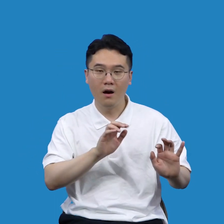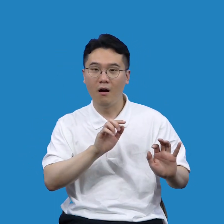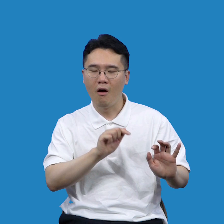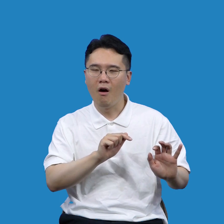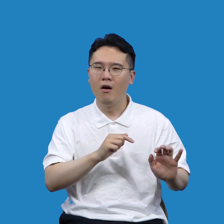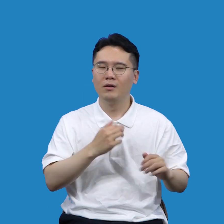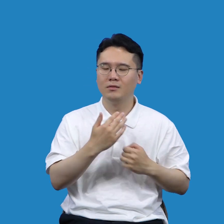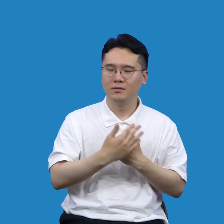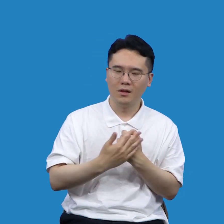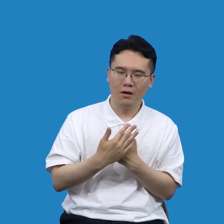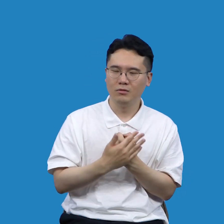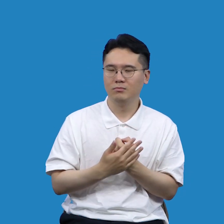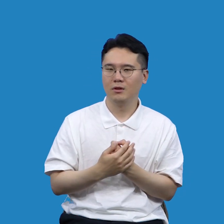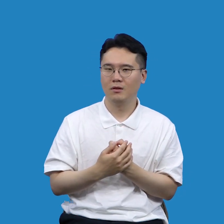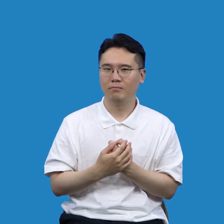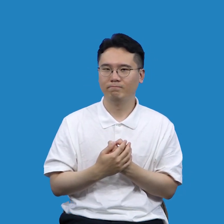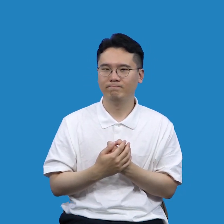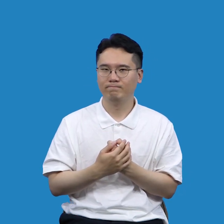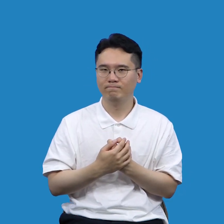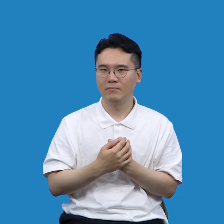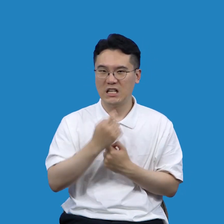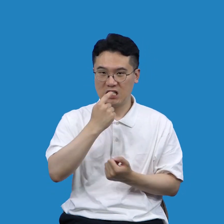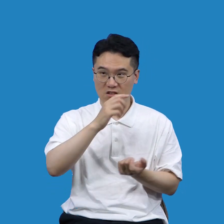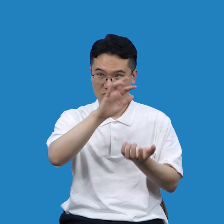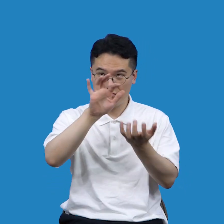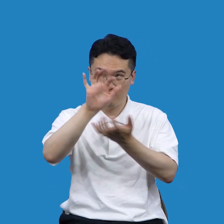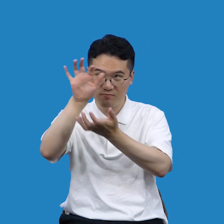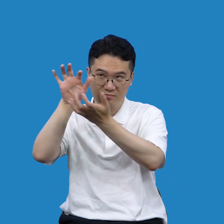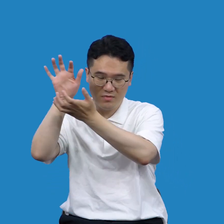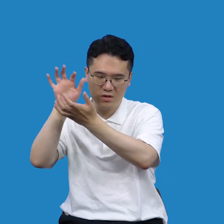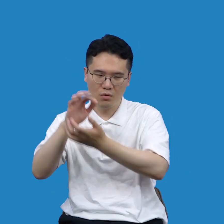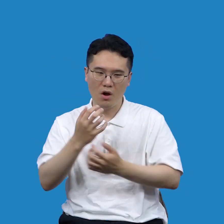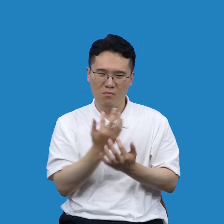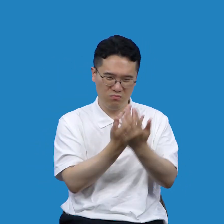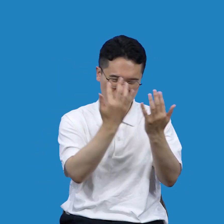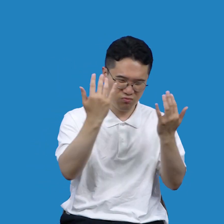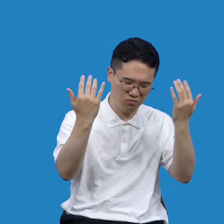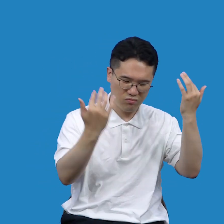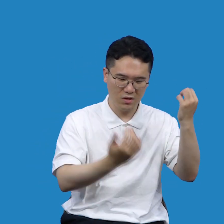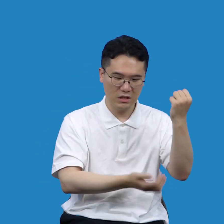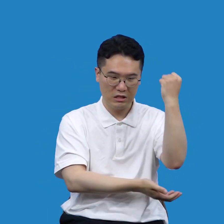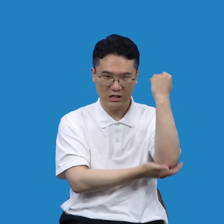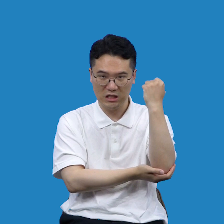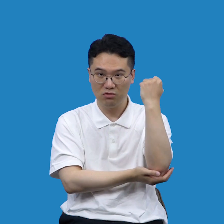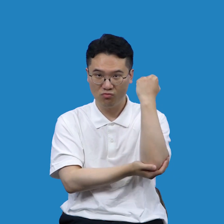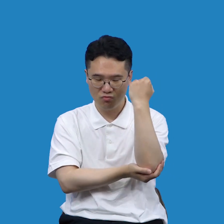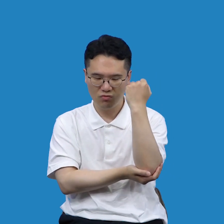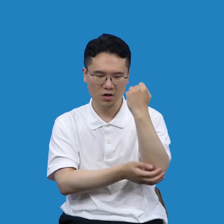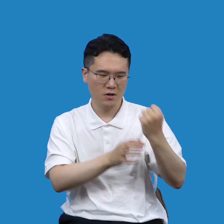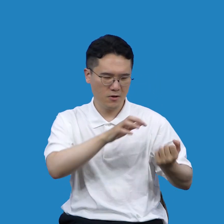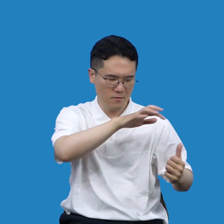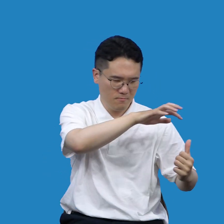은혜였습니다. 구름 기둥, 불 기둥으로 인도함을 받은 것도 은혜였습니다.